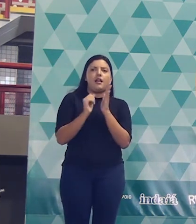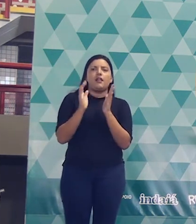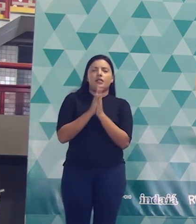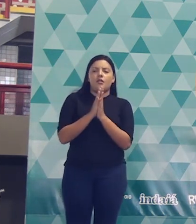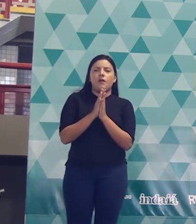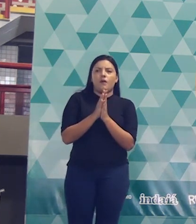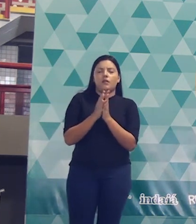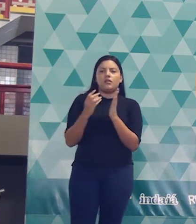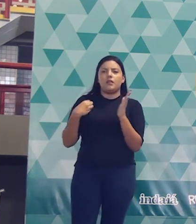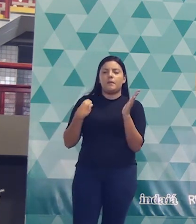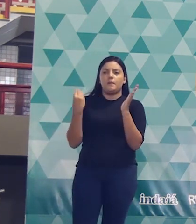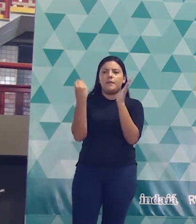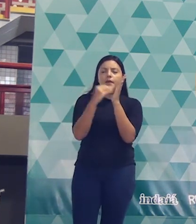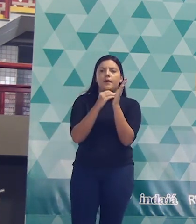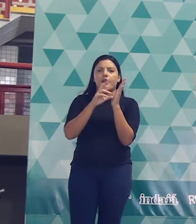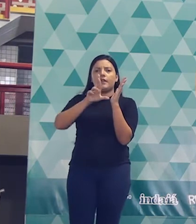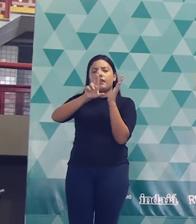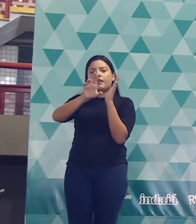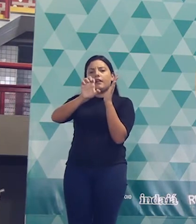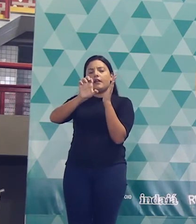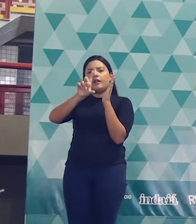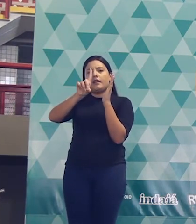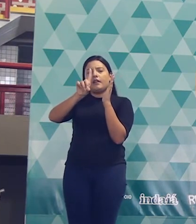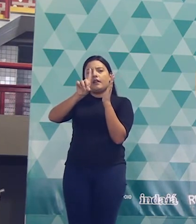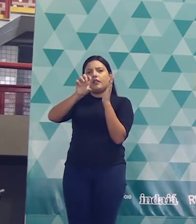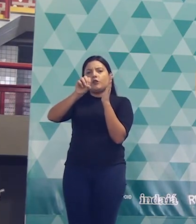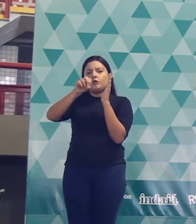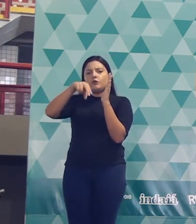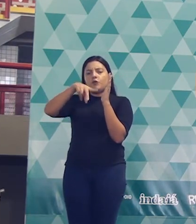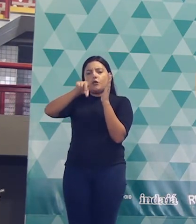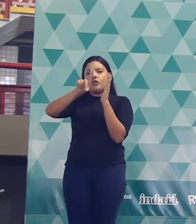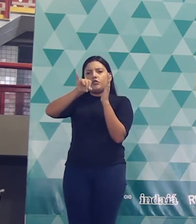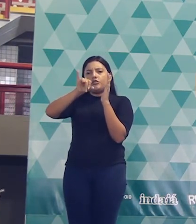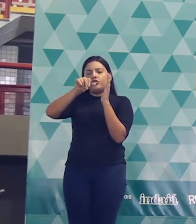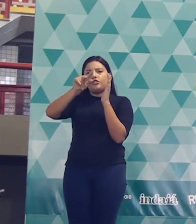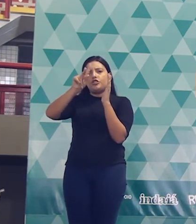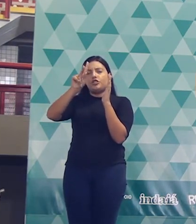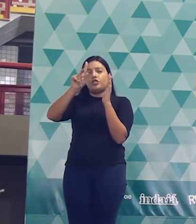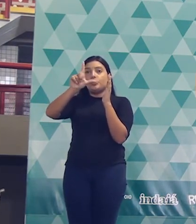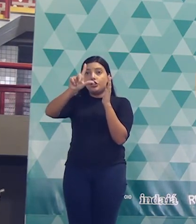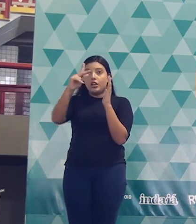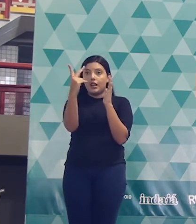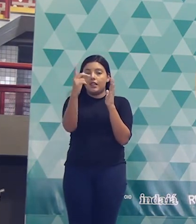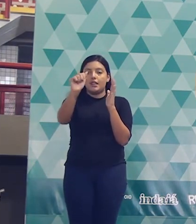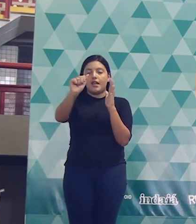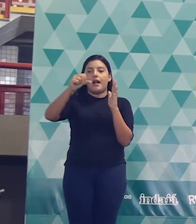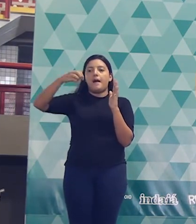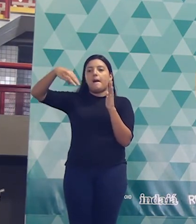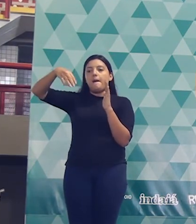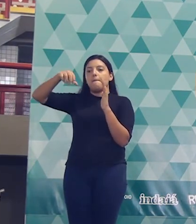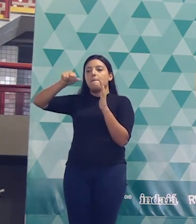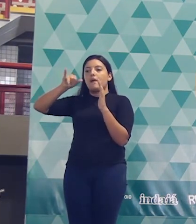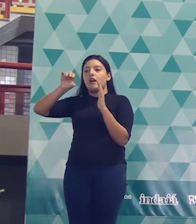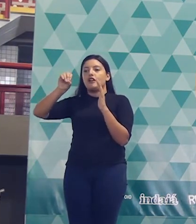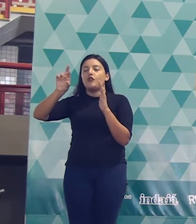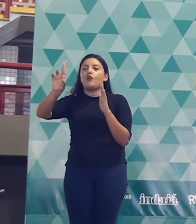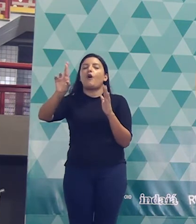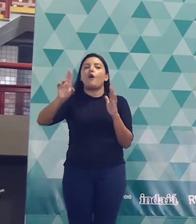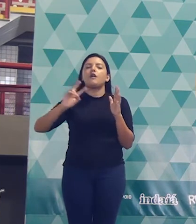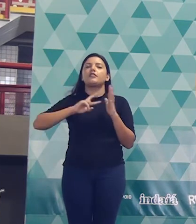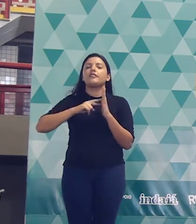Redondilha maior. Essa informação aparece em prova, tá? Redondilha maior. O que é isso?